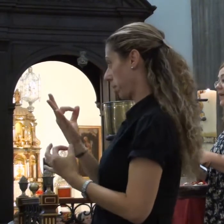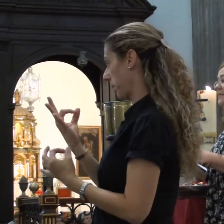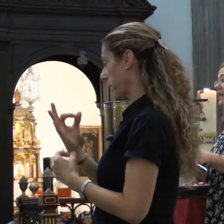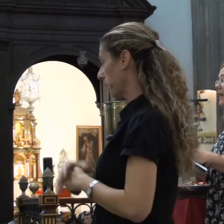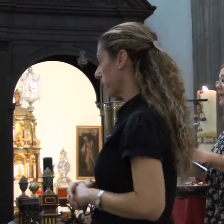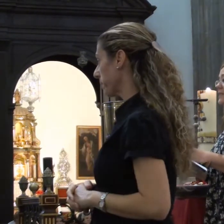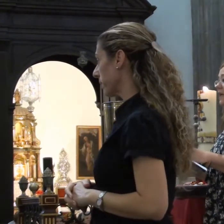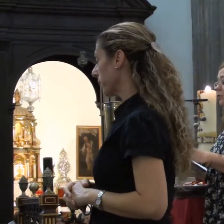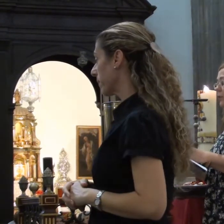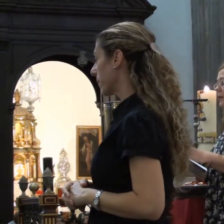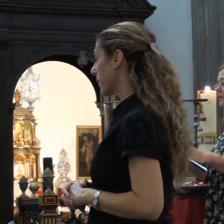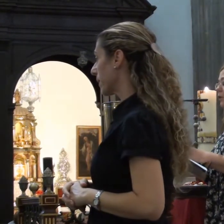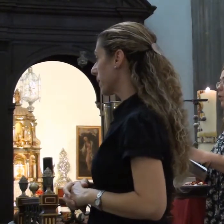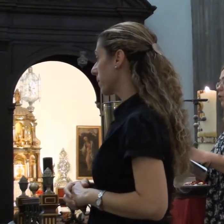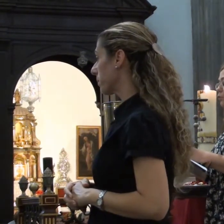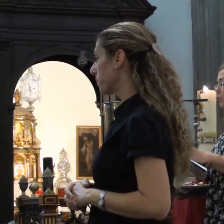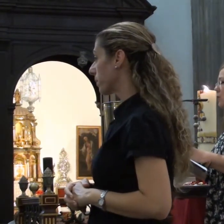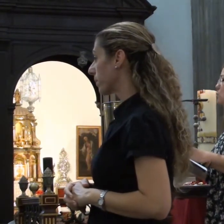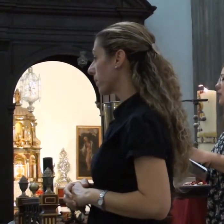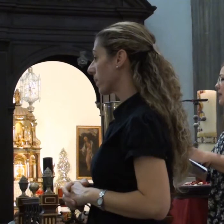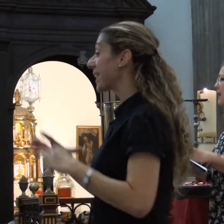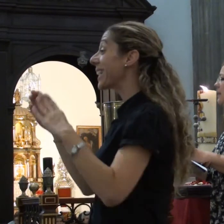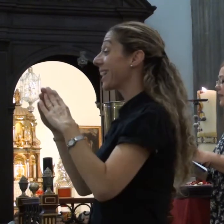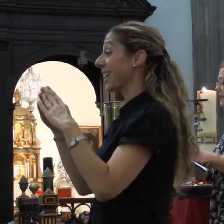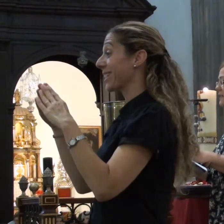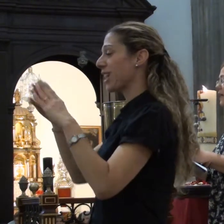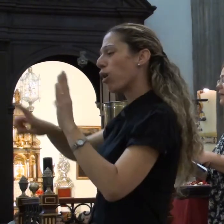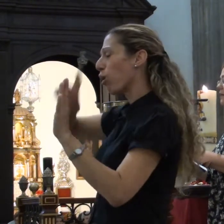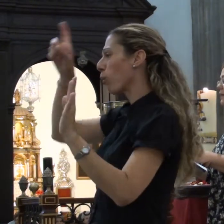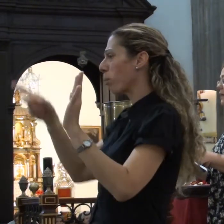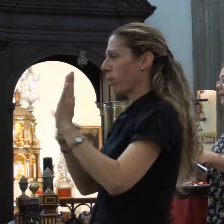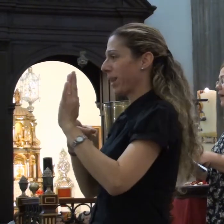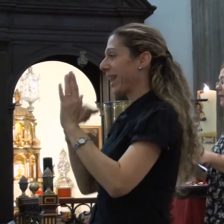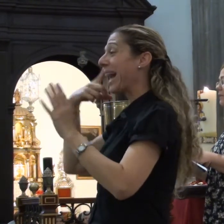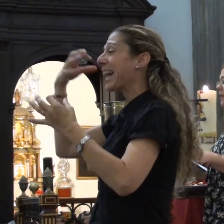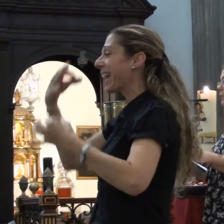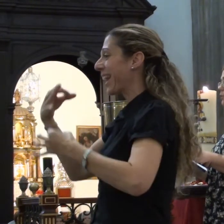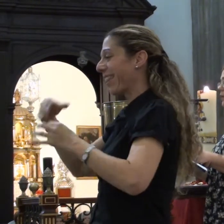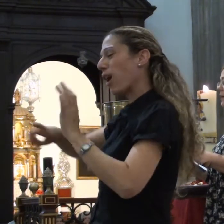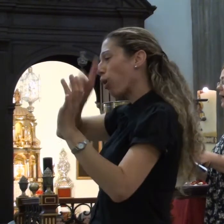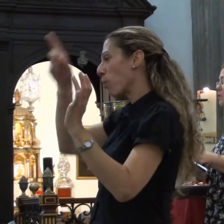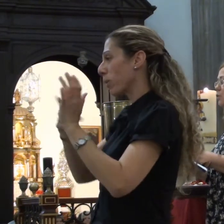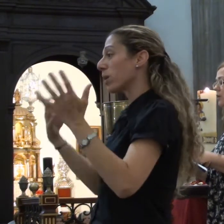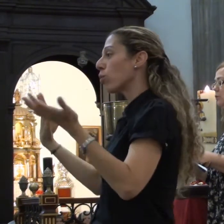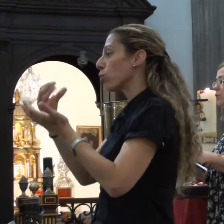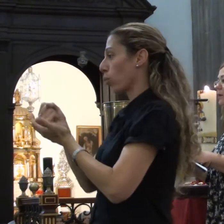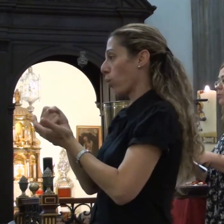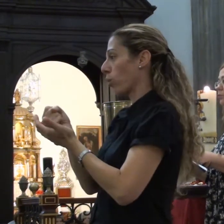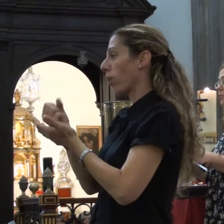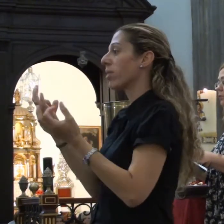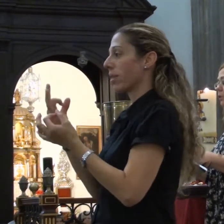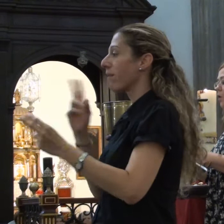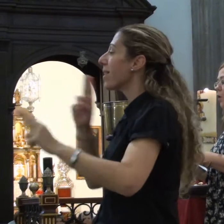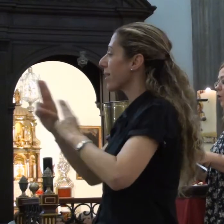es la iglesia toda con todas sus realidades eclesiales la que debe responder a esos retos